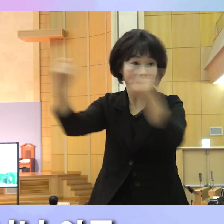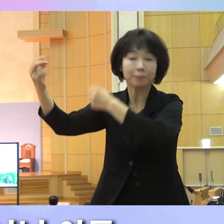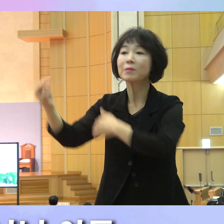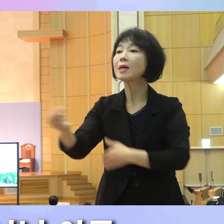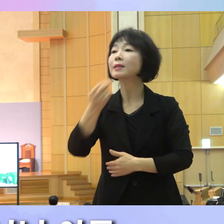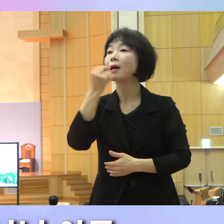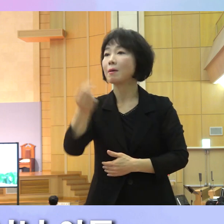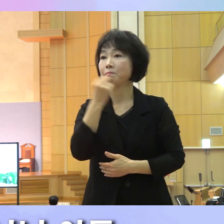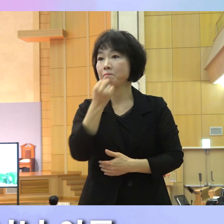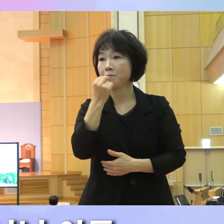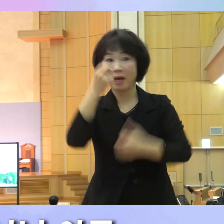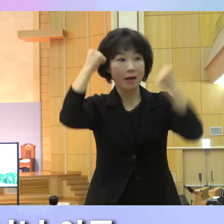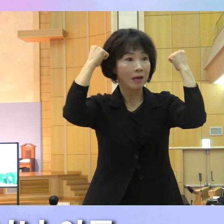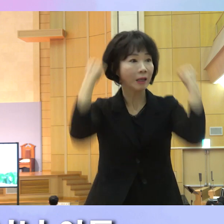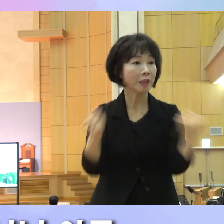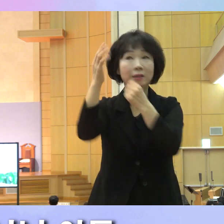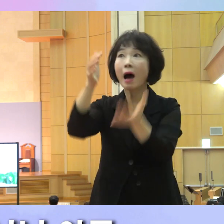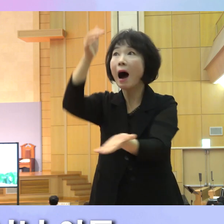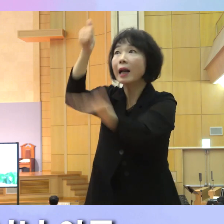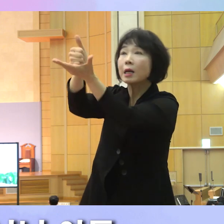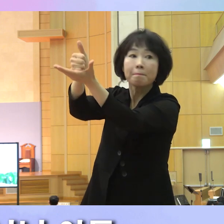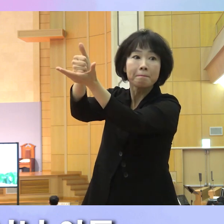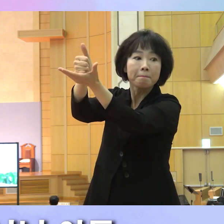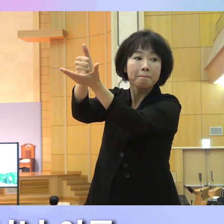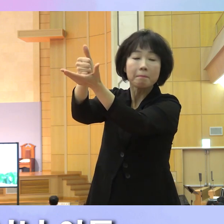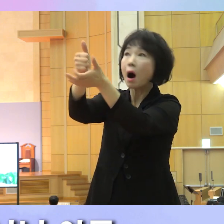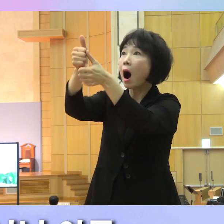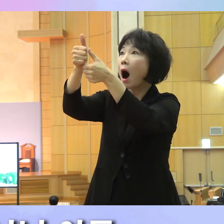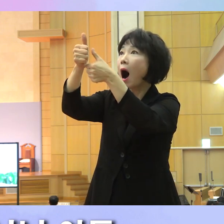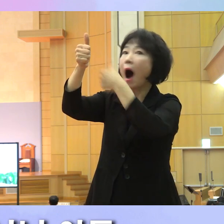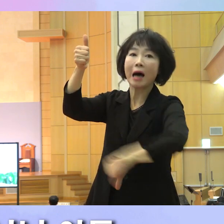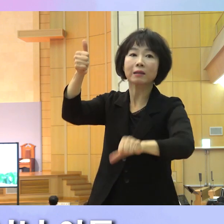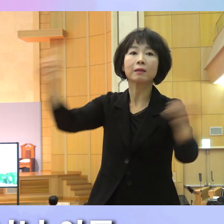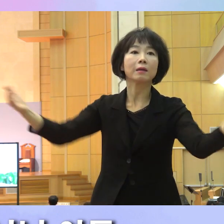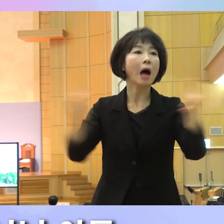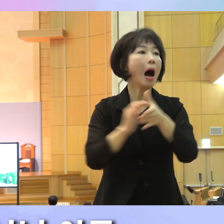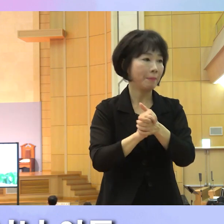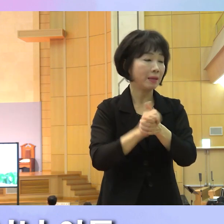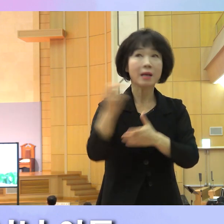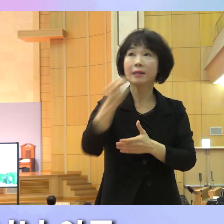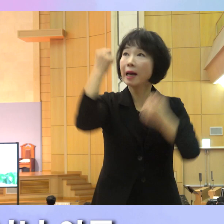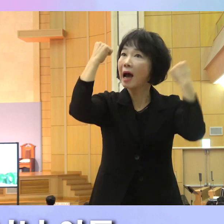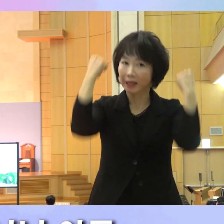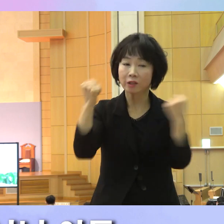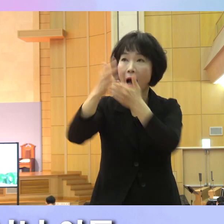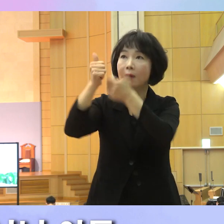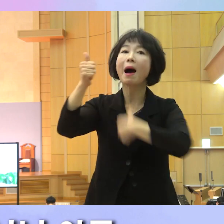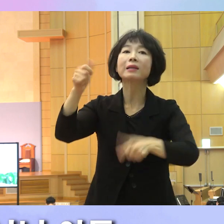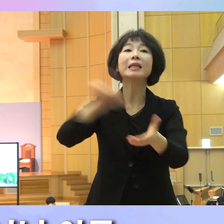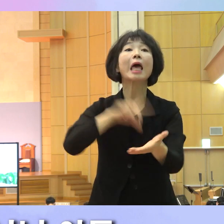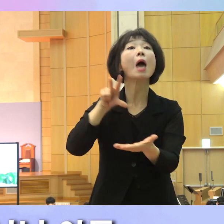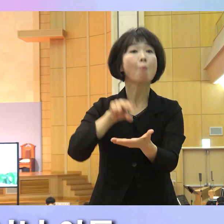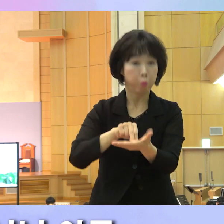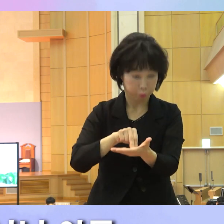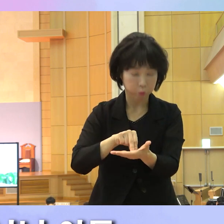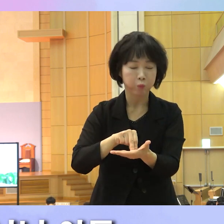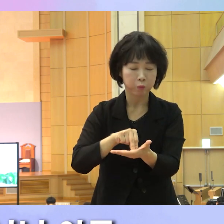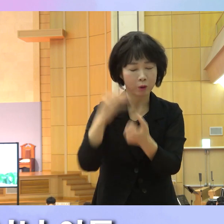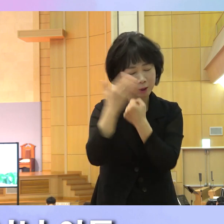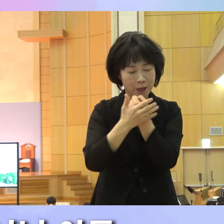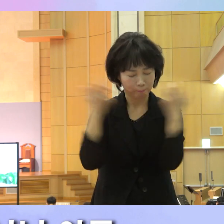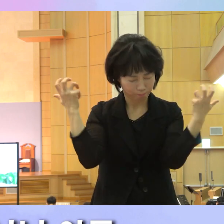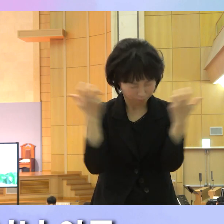살아계신 하나님의 아들, 살아계신 하나님의 아들이라고 하는 제목으로 함께